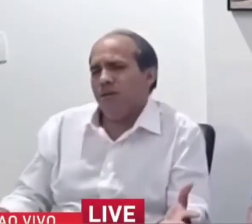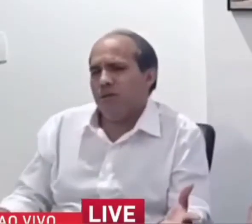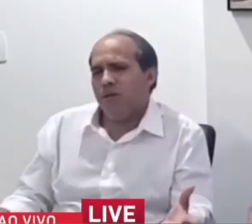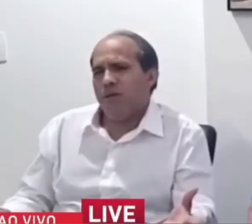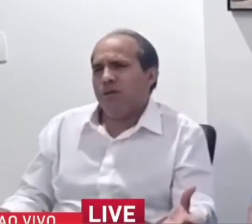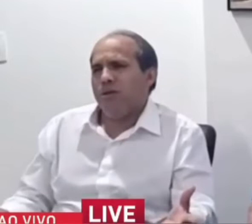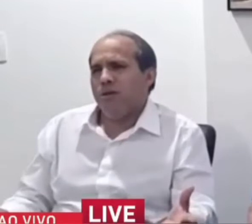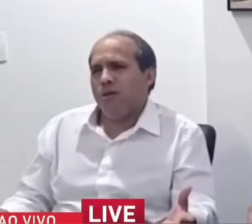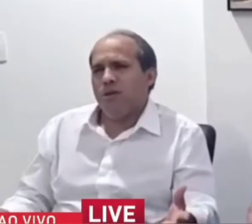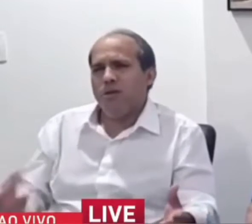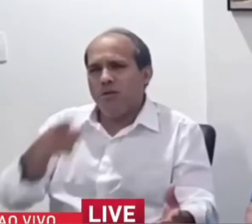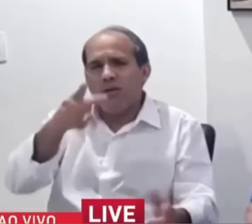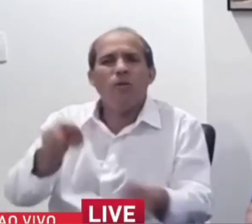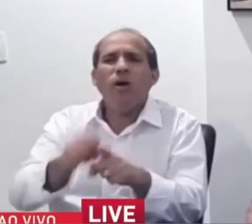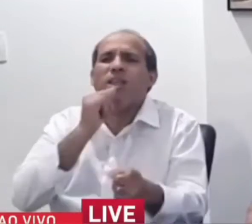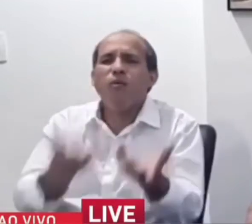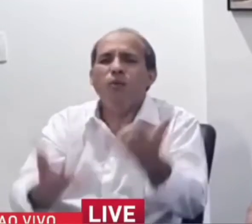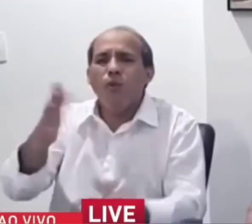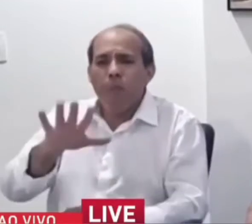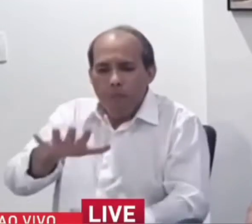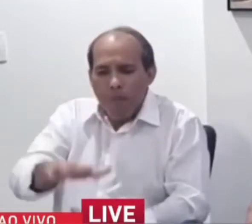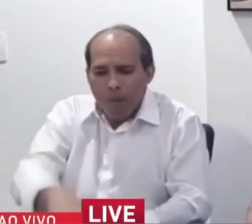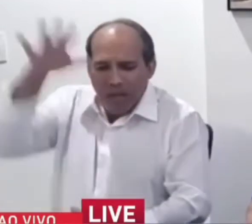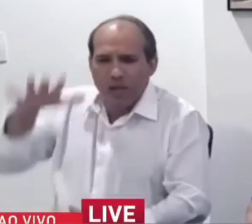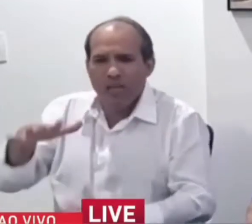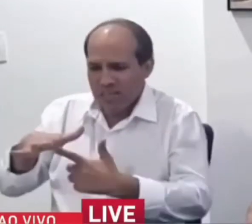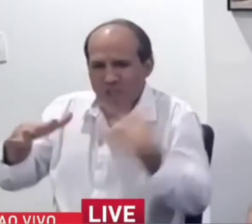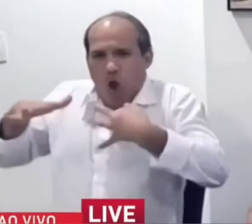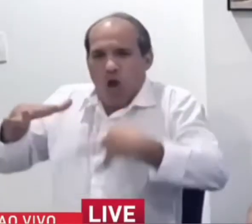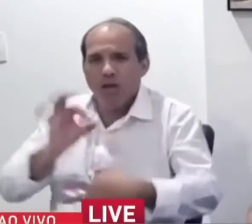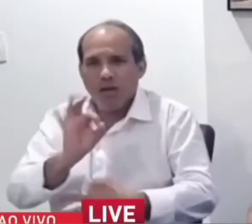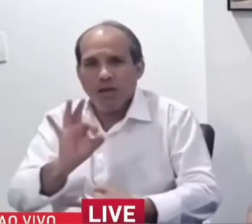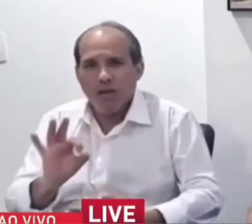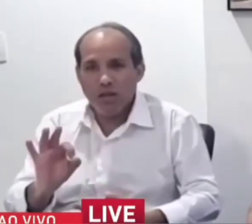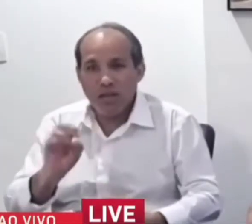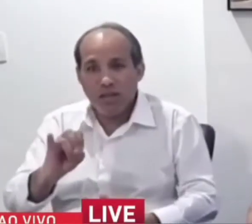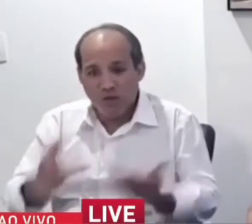se você botar a mão no fogo, você vai se queimar, pô. Não tem como você botar a mão no fogo e não se queimar,